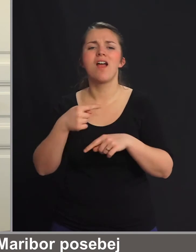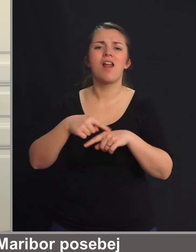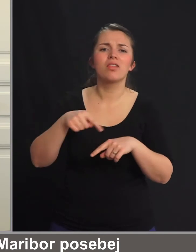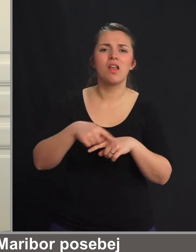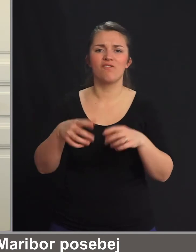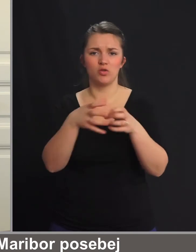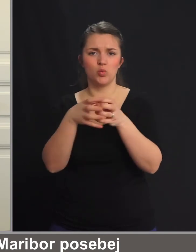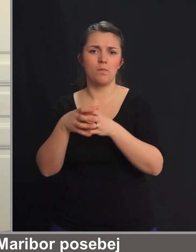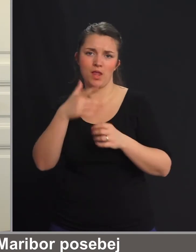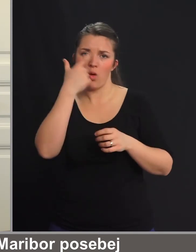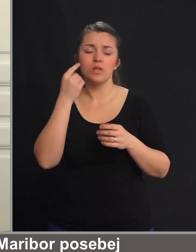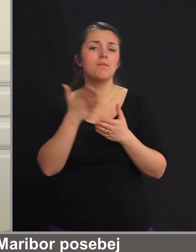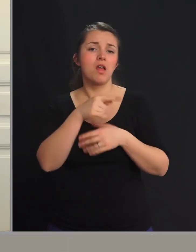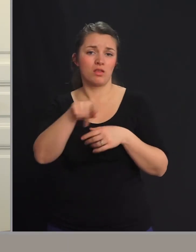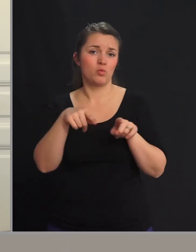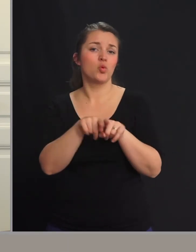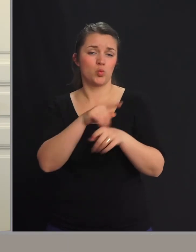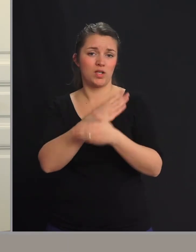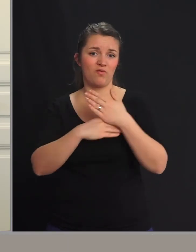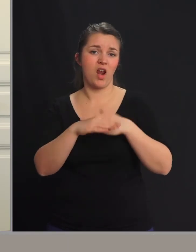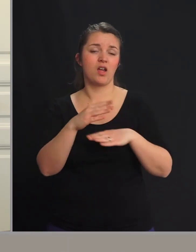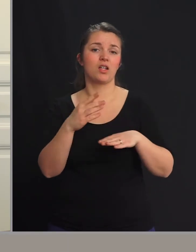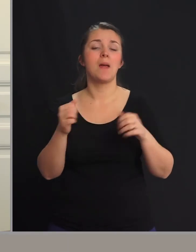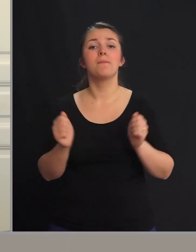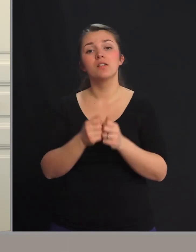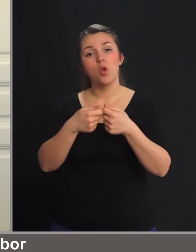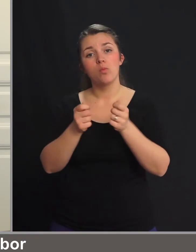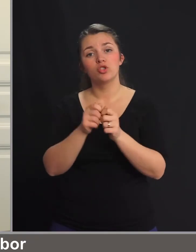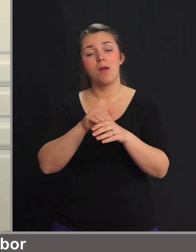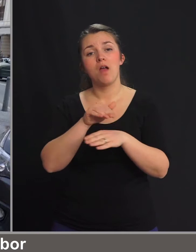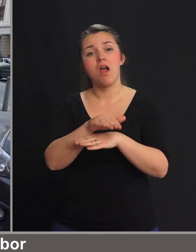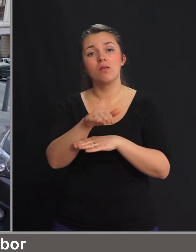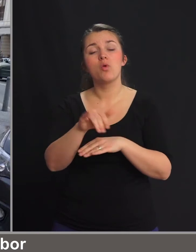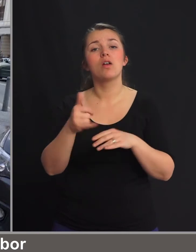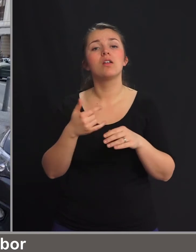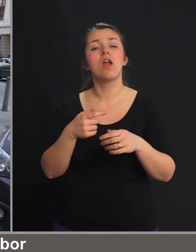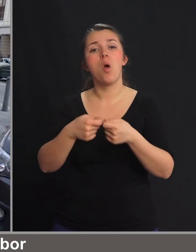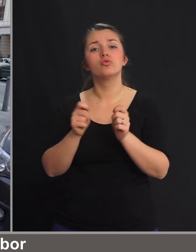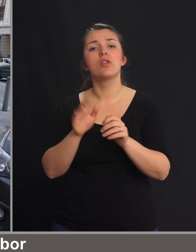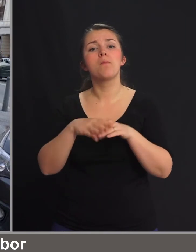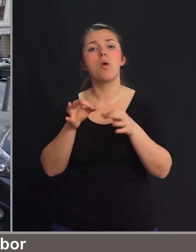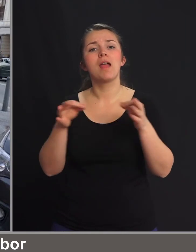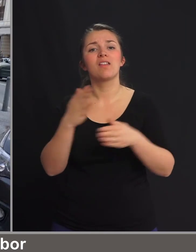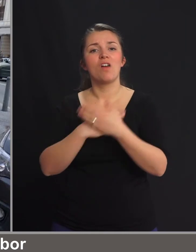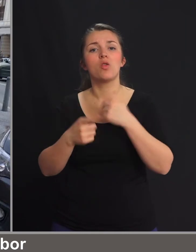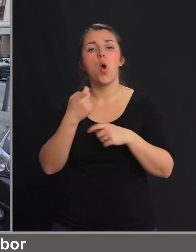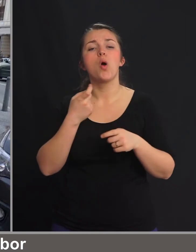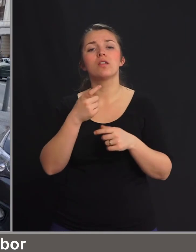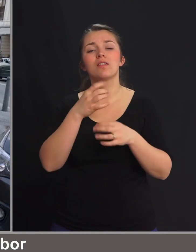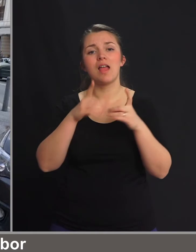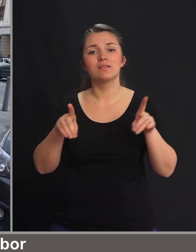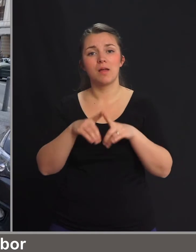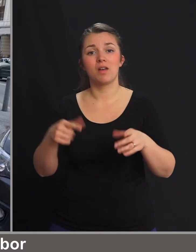ogrožene, ranljive skupine ljudi in med njimi so tudi invalidi. Mestna občina Maribor je občina po meri invalidov